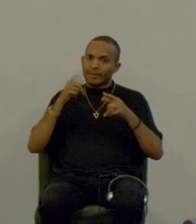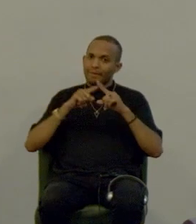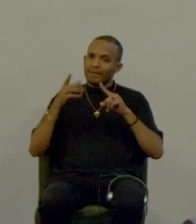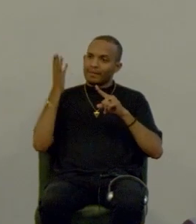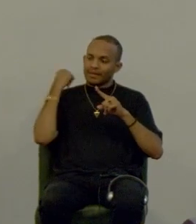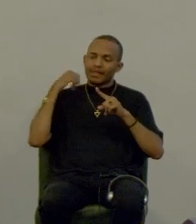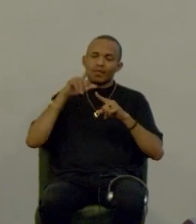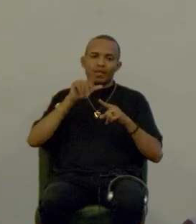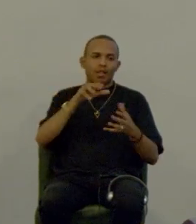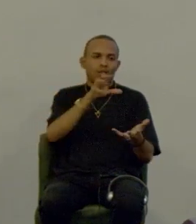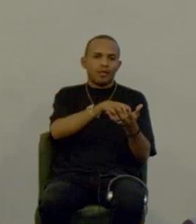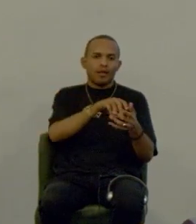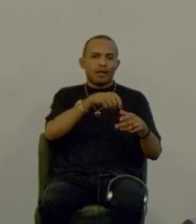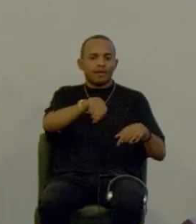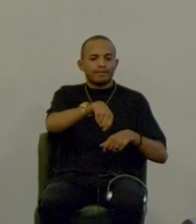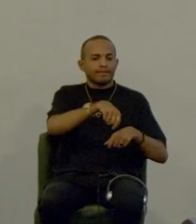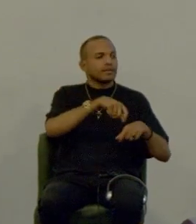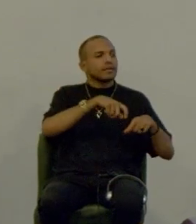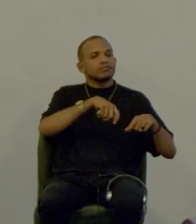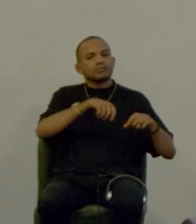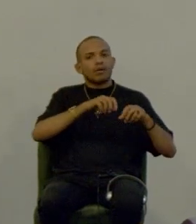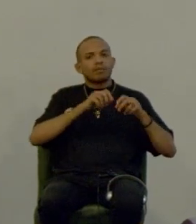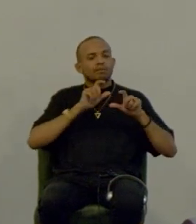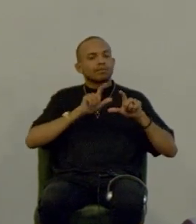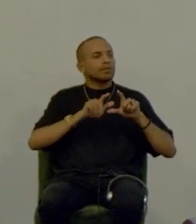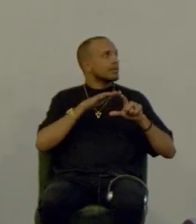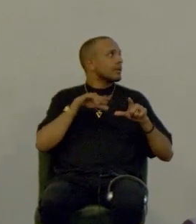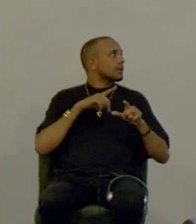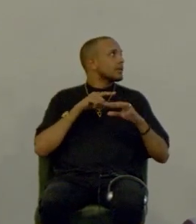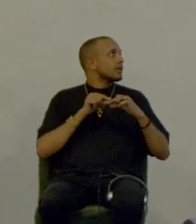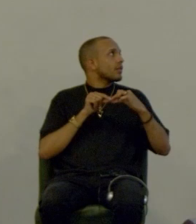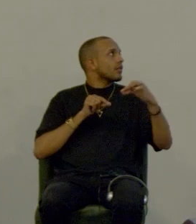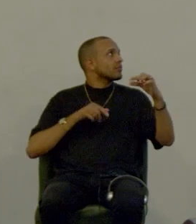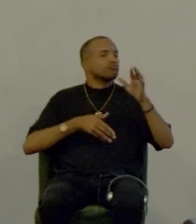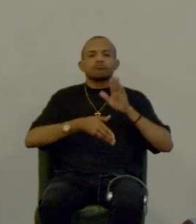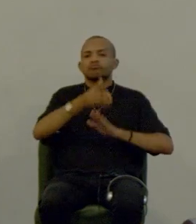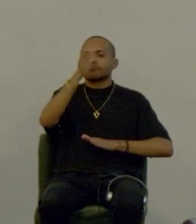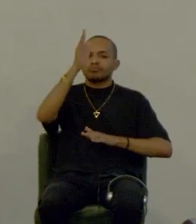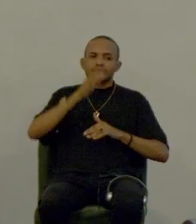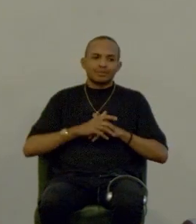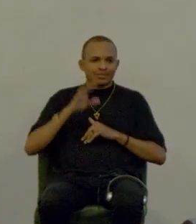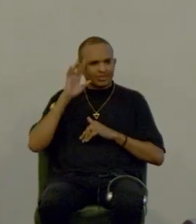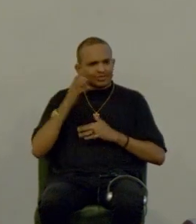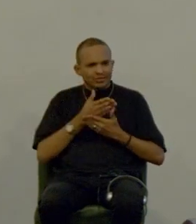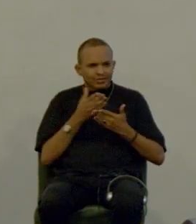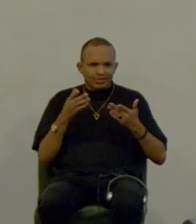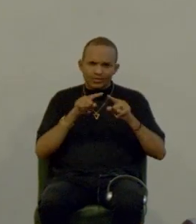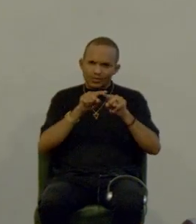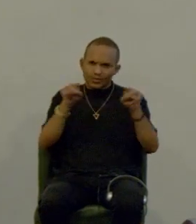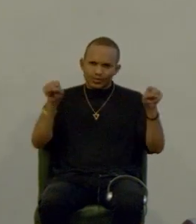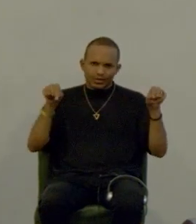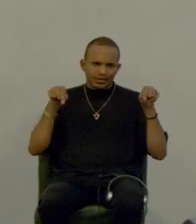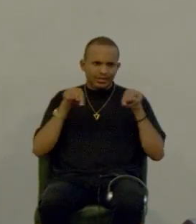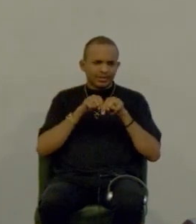70 e 80. Então a gente tem esses dois quadrados. Vocês estão vendo essa linha reta aqui? Ela vai embora. Imagine vocês construir um quadrado